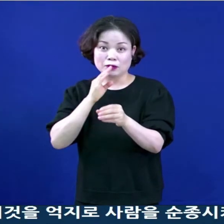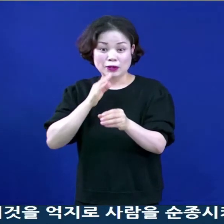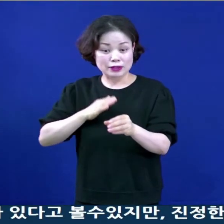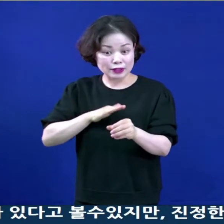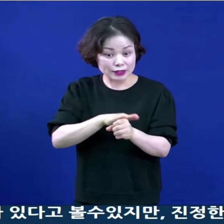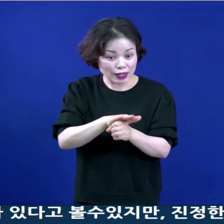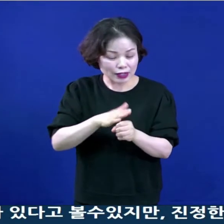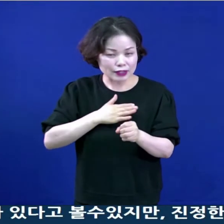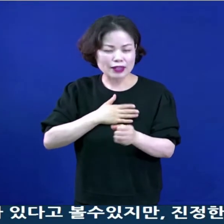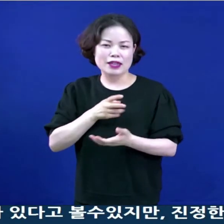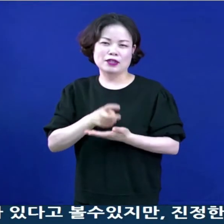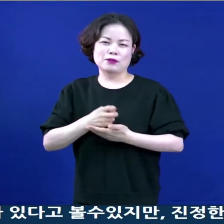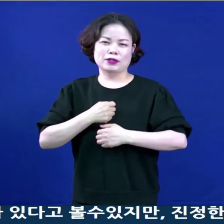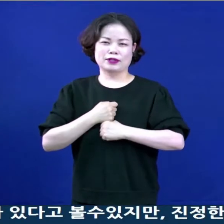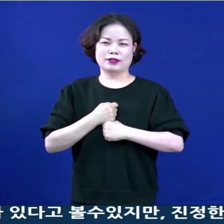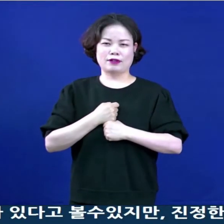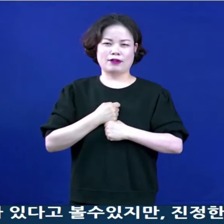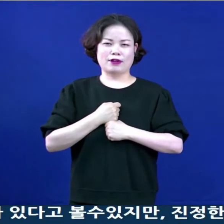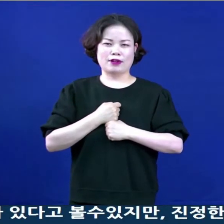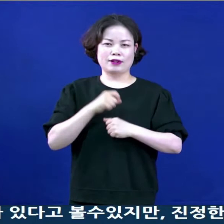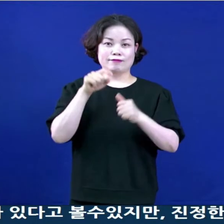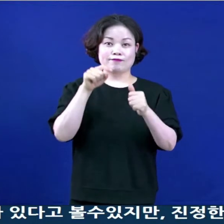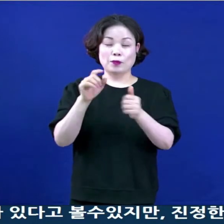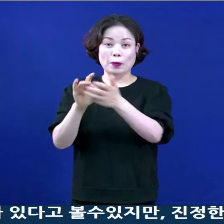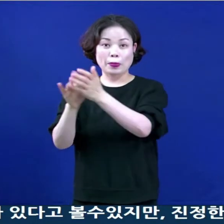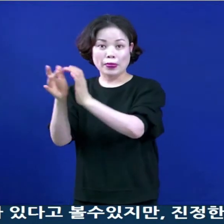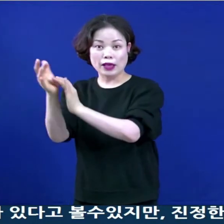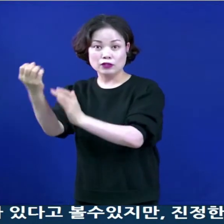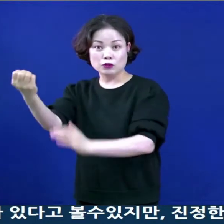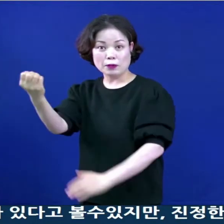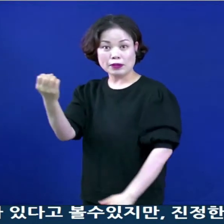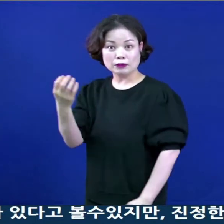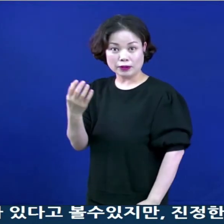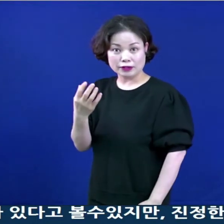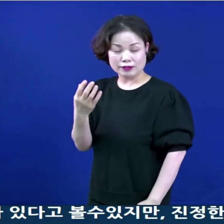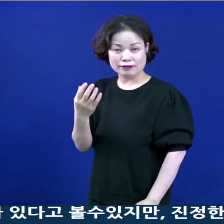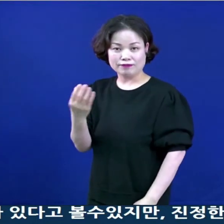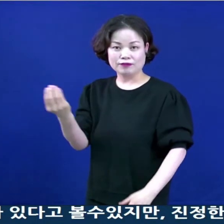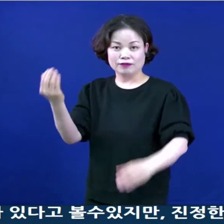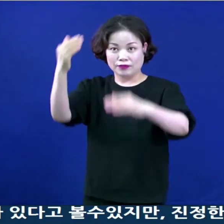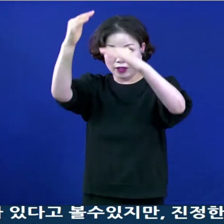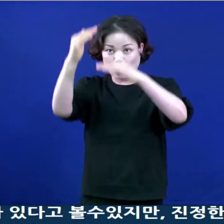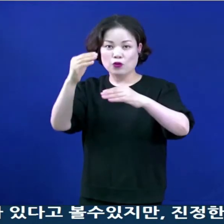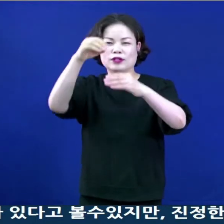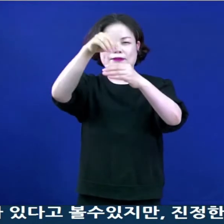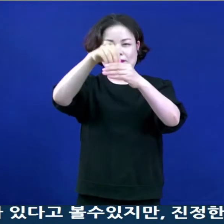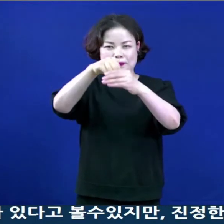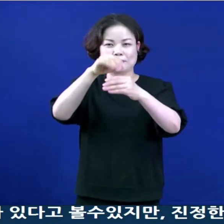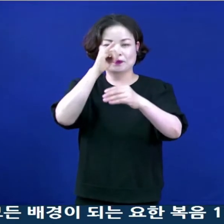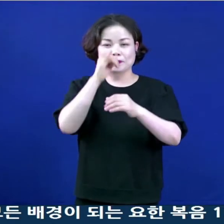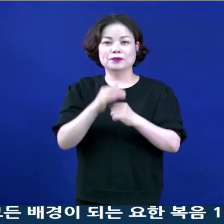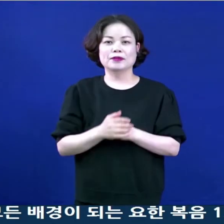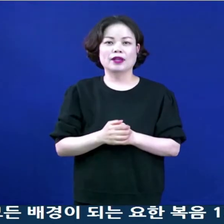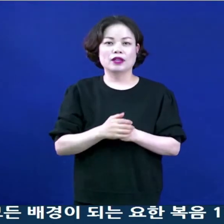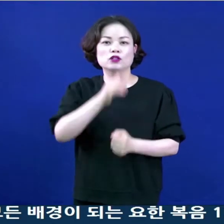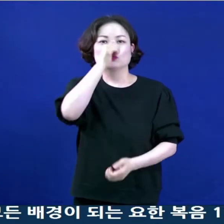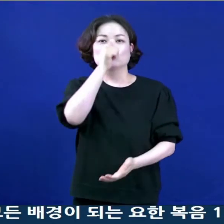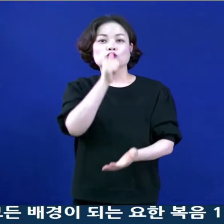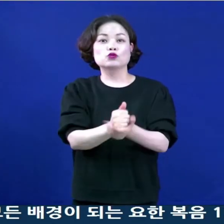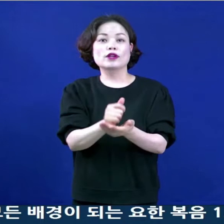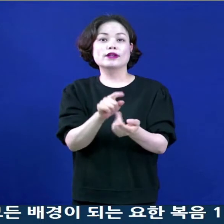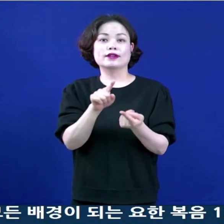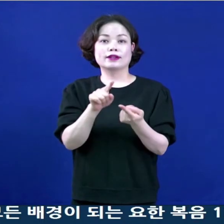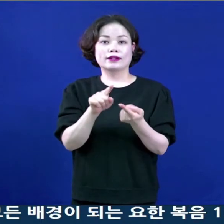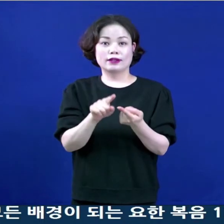사랑한다면 내 계명을 지켜라, 이렇게 예수님의 말씀이 담겨져 있는 것이죠. 이 죄에